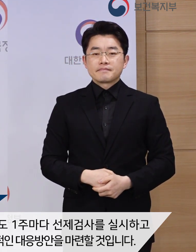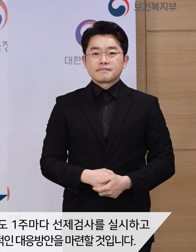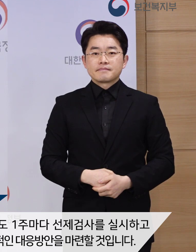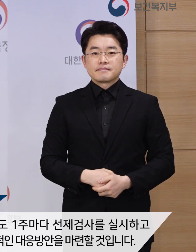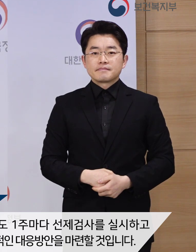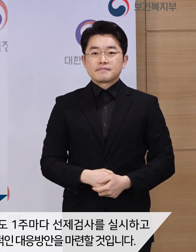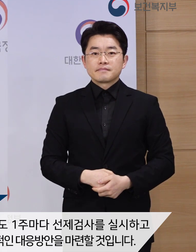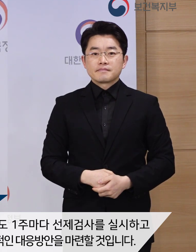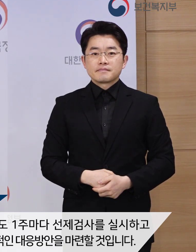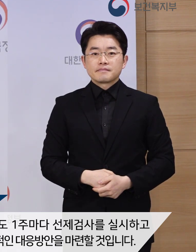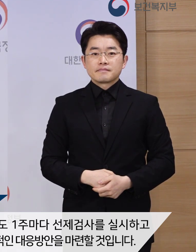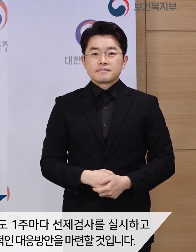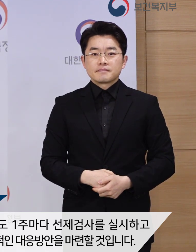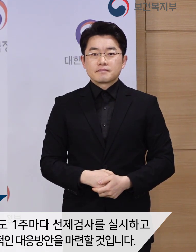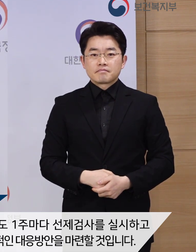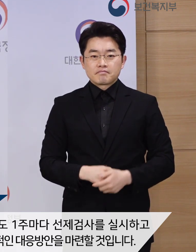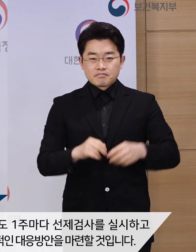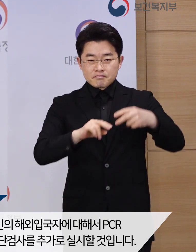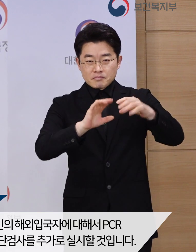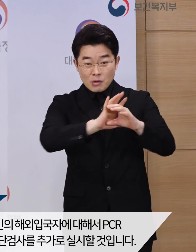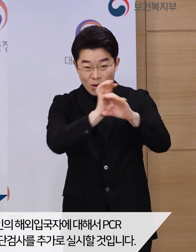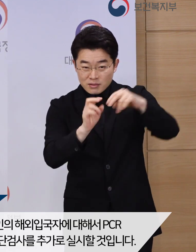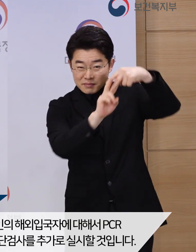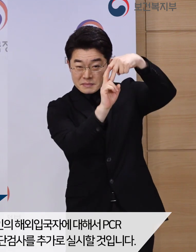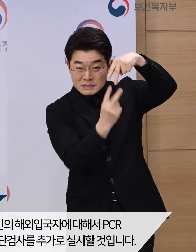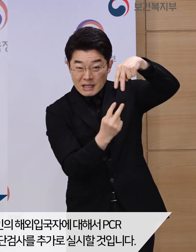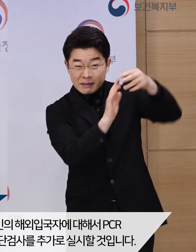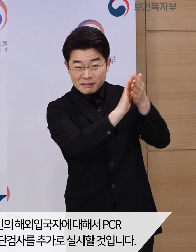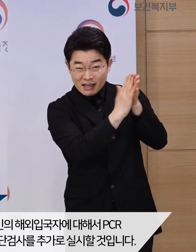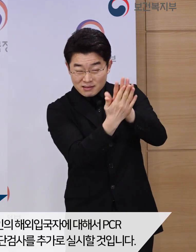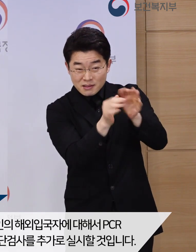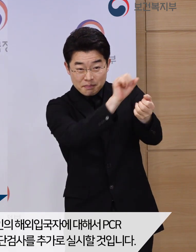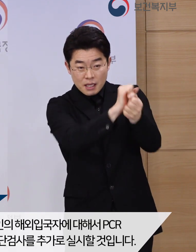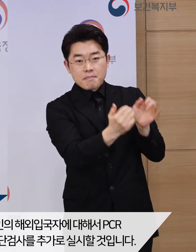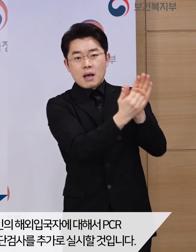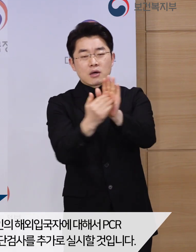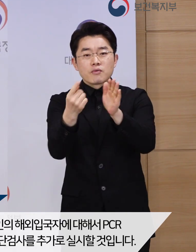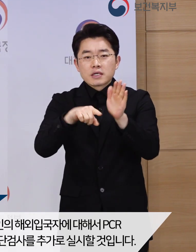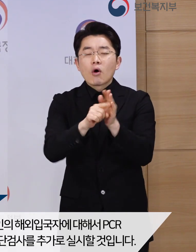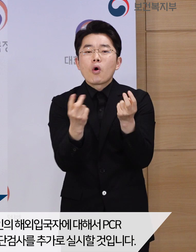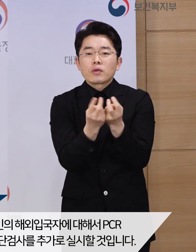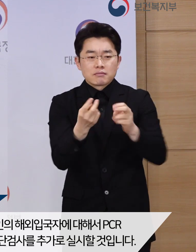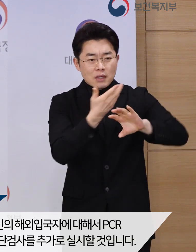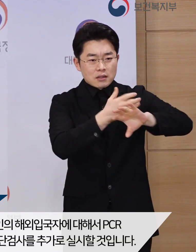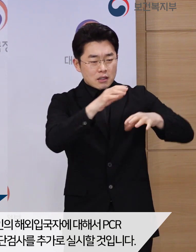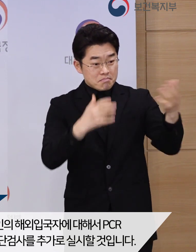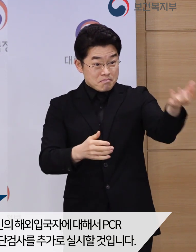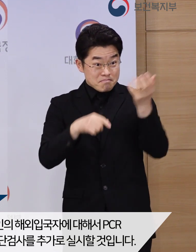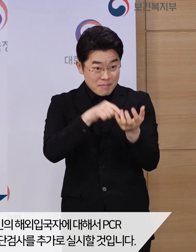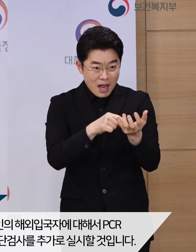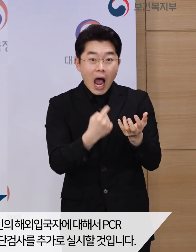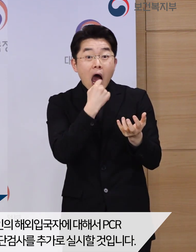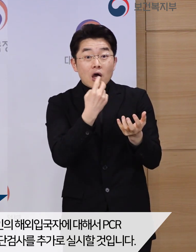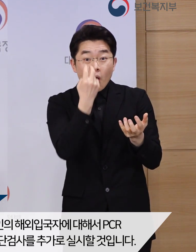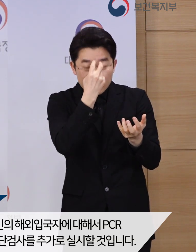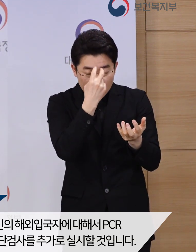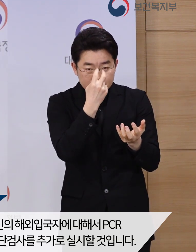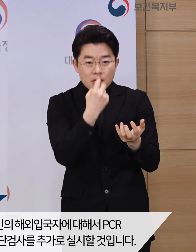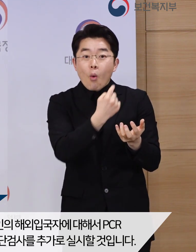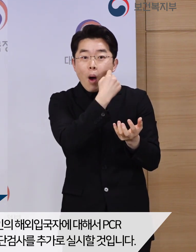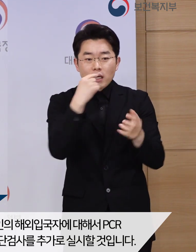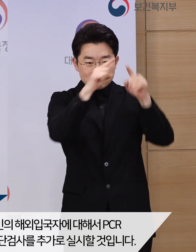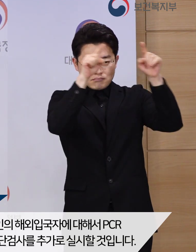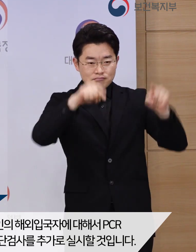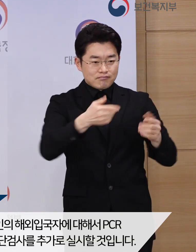대응 방안을 마련할 것입니다. 변이 바이러스의 국내 유입을 차단하기 위해 모든 외국인의 해외 입국자에